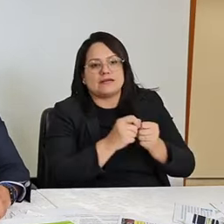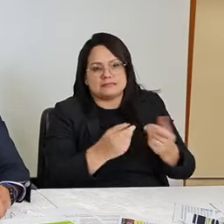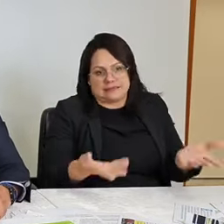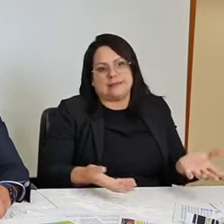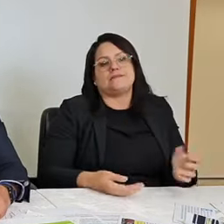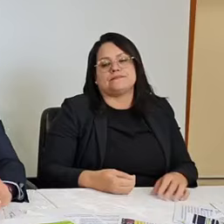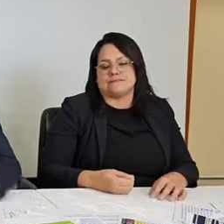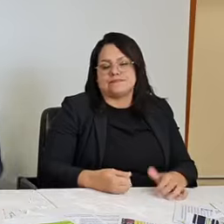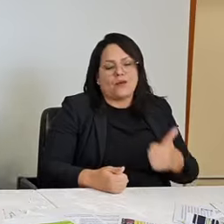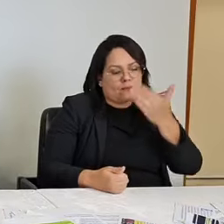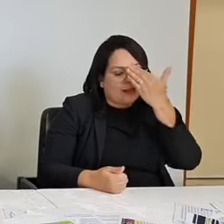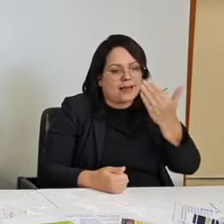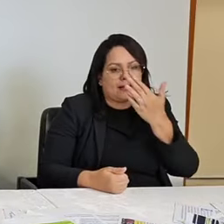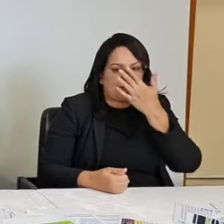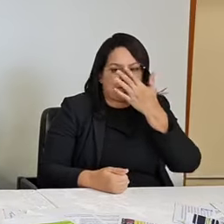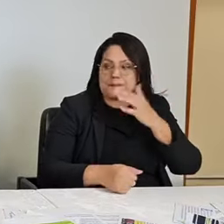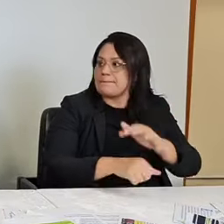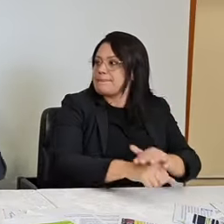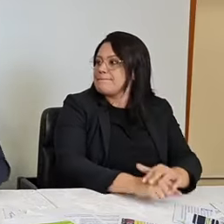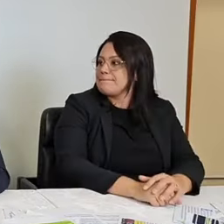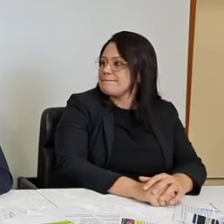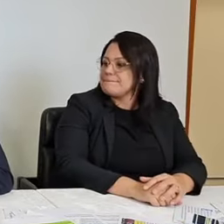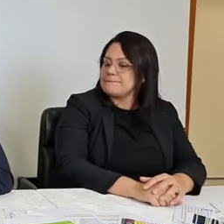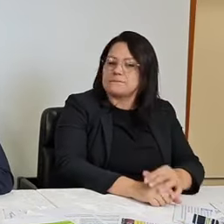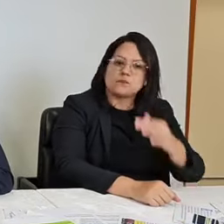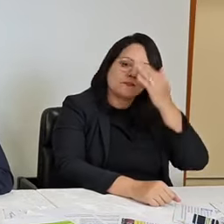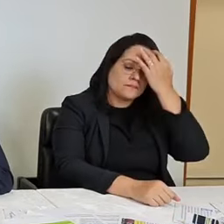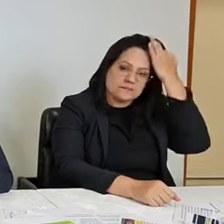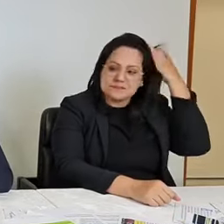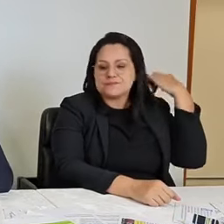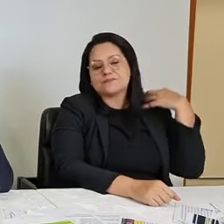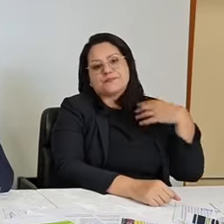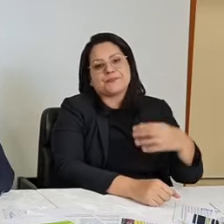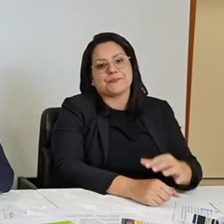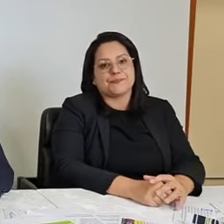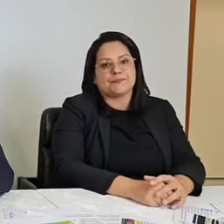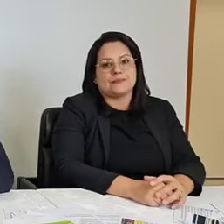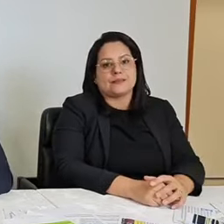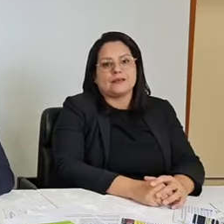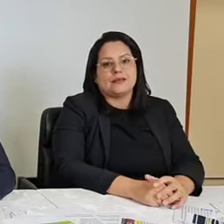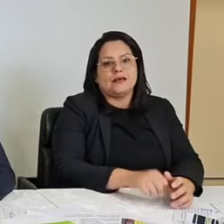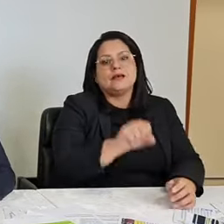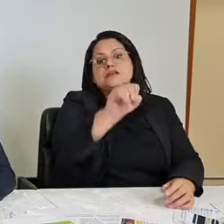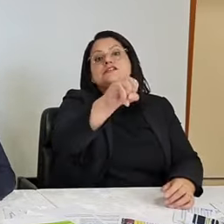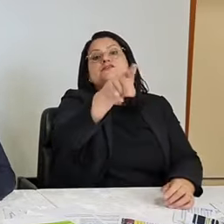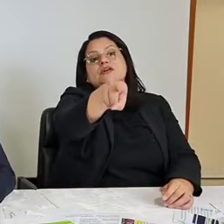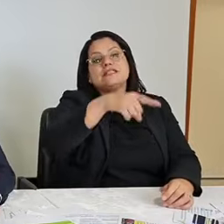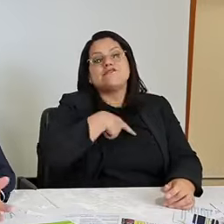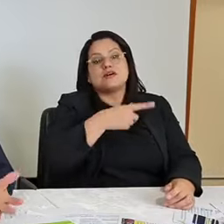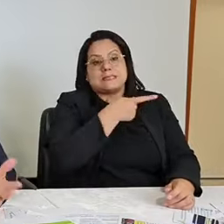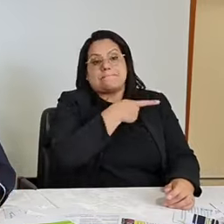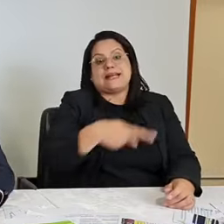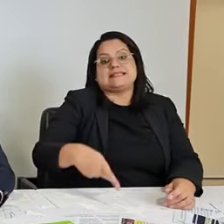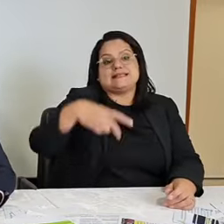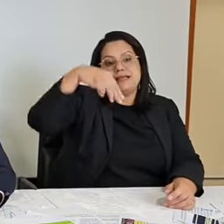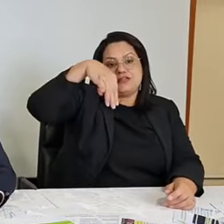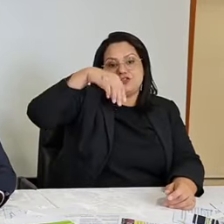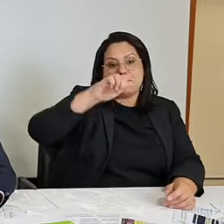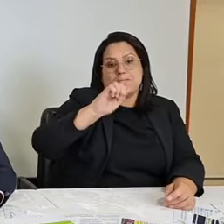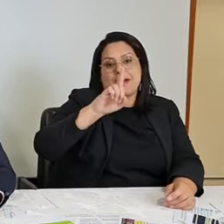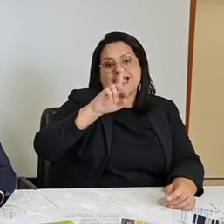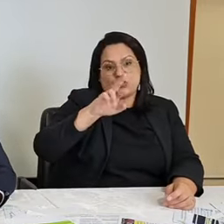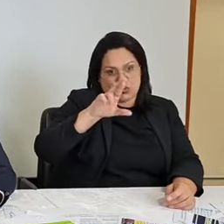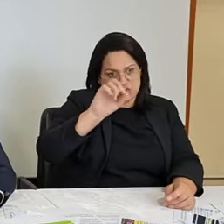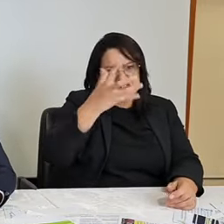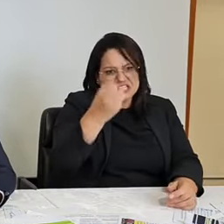bilionários. Obrigada. Antes de você responder aqui, se você fosse o Maduro, você pagaria essa dívida? É lógico que não.